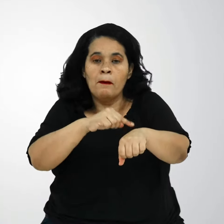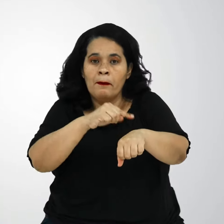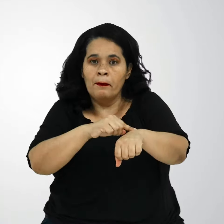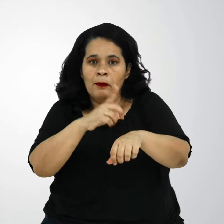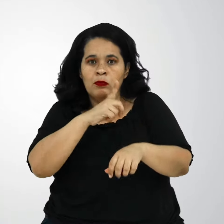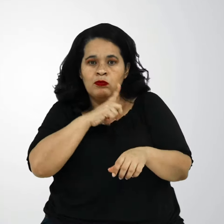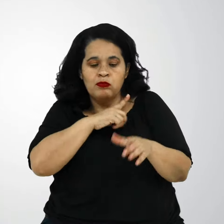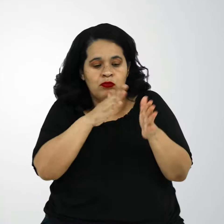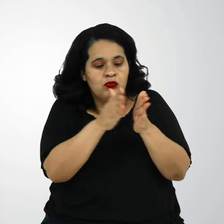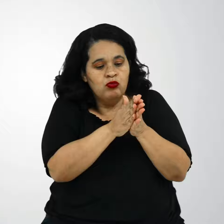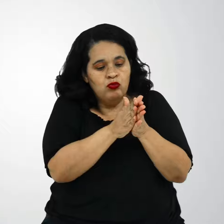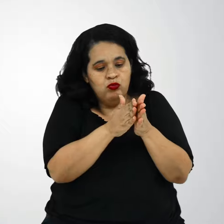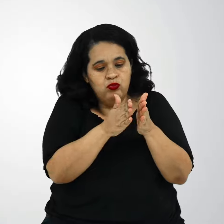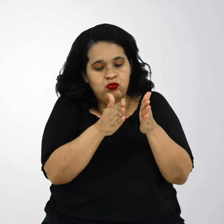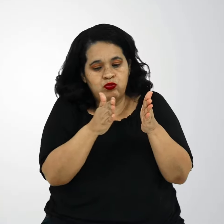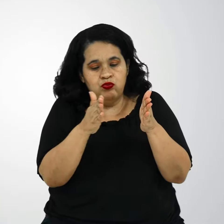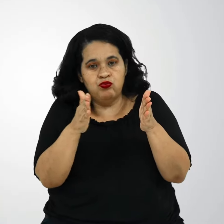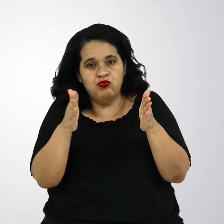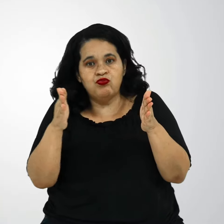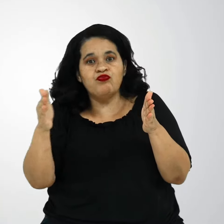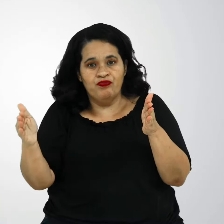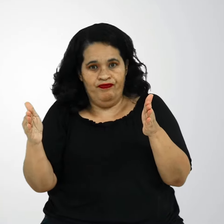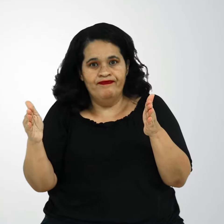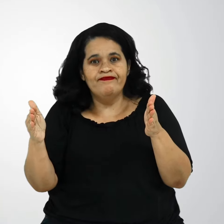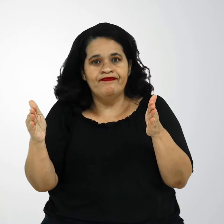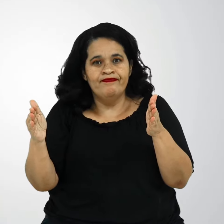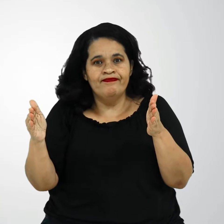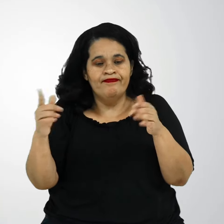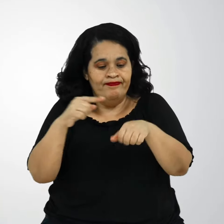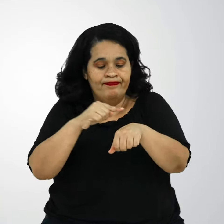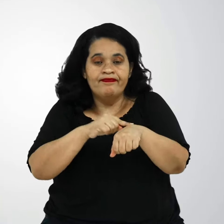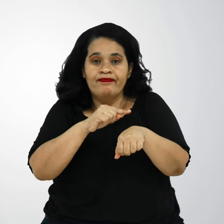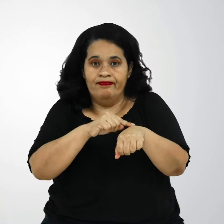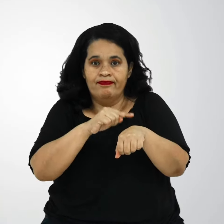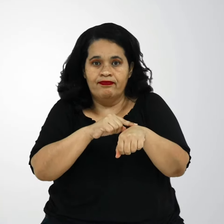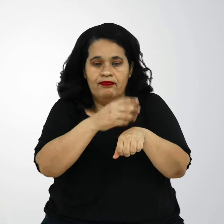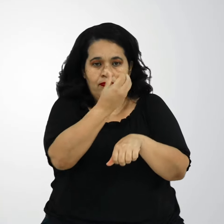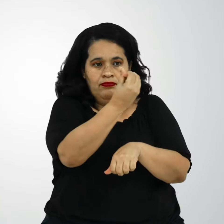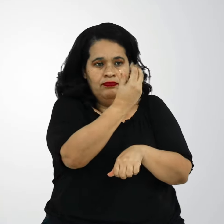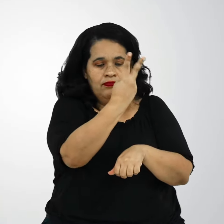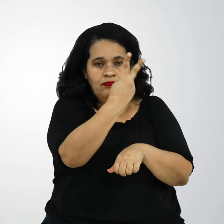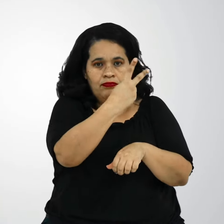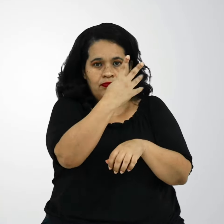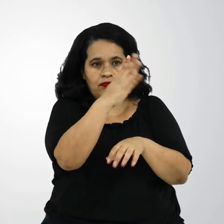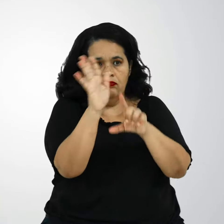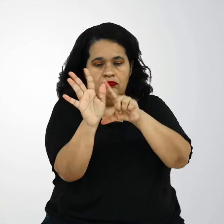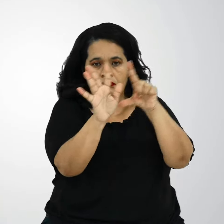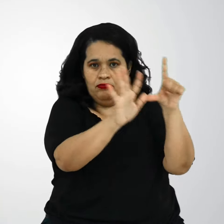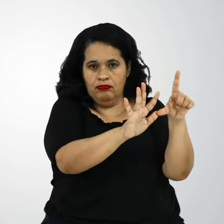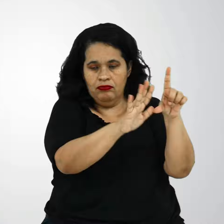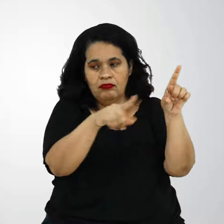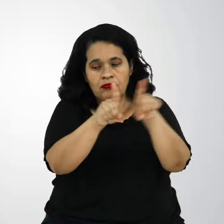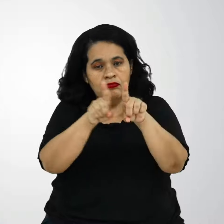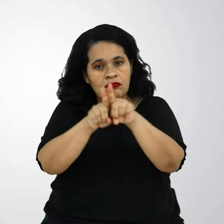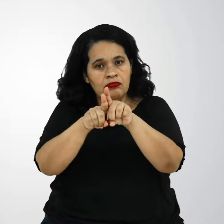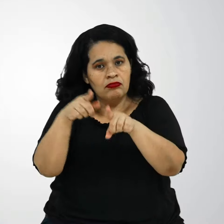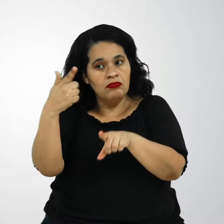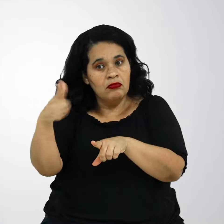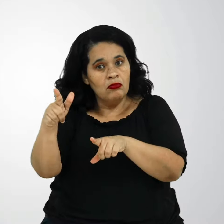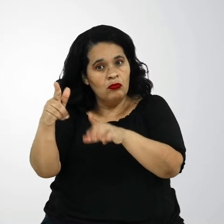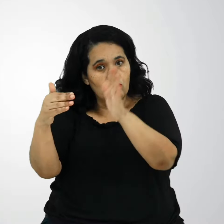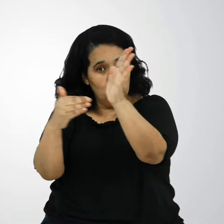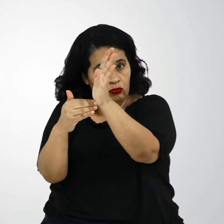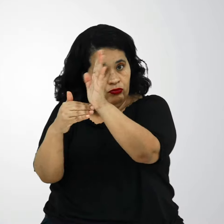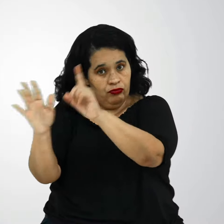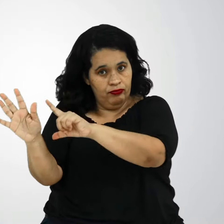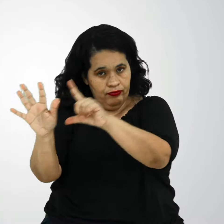um espaço de tempo, né? Tem um espaço de tempo, 62 semanas, o espaço e a última semana. E